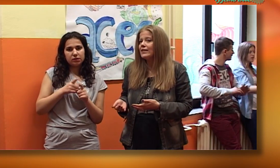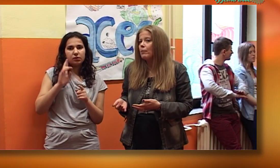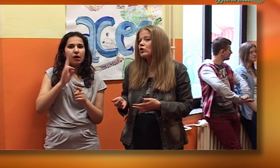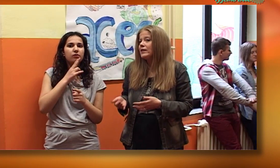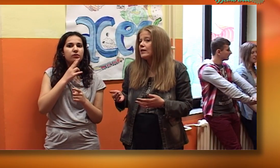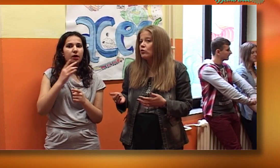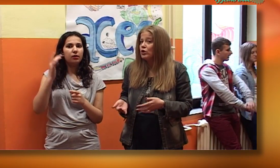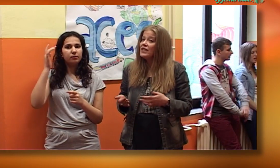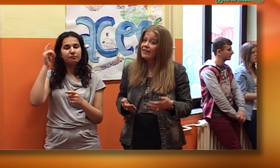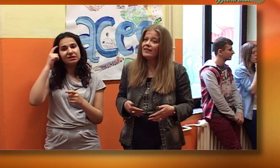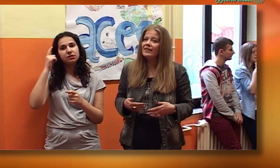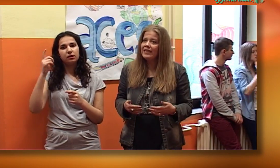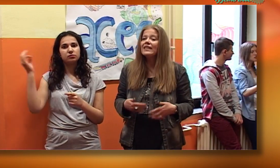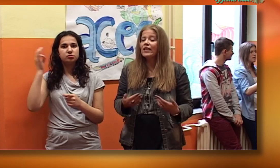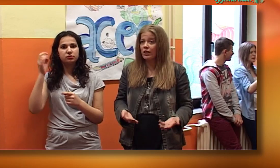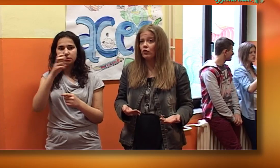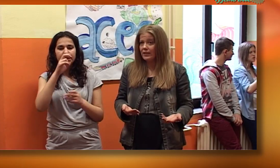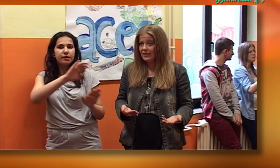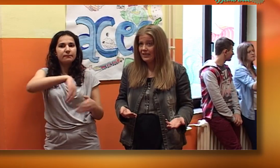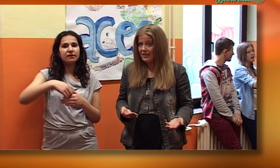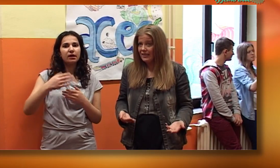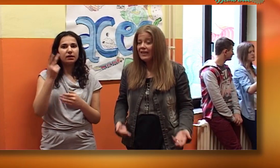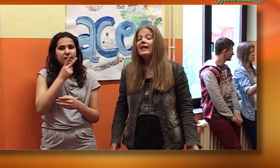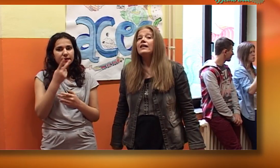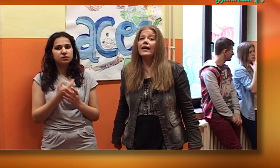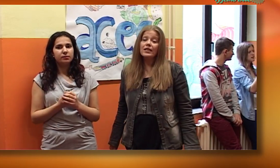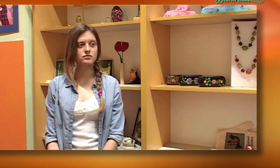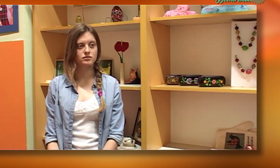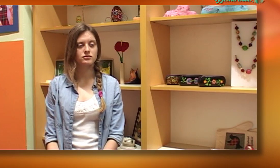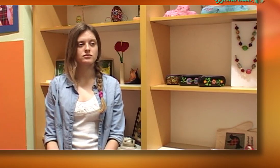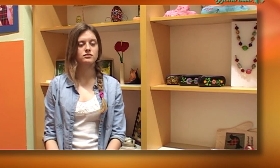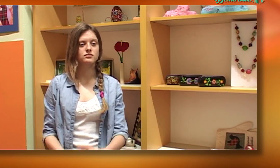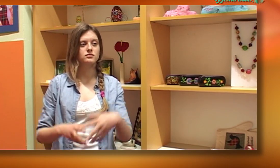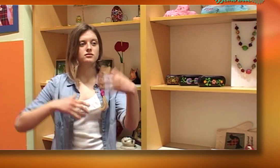gluva deca obično misle da čujući njih neće razumeti.